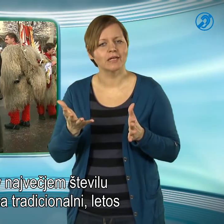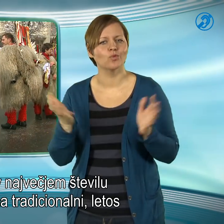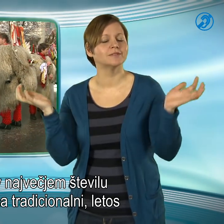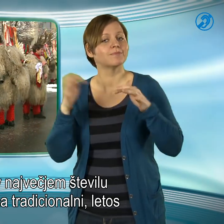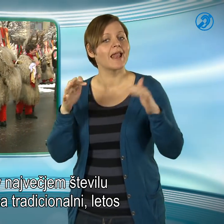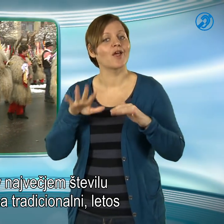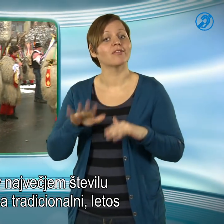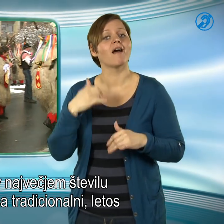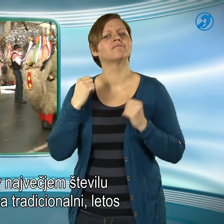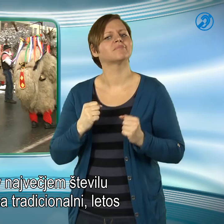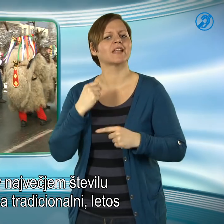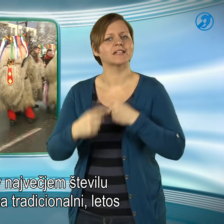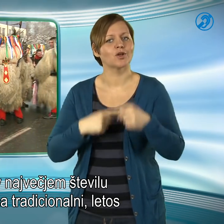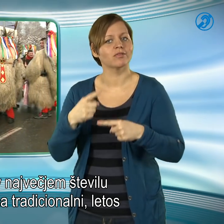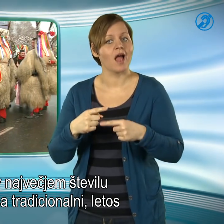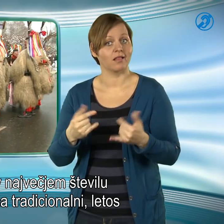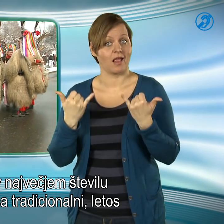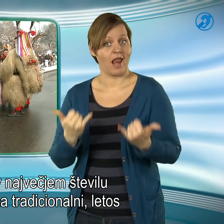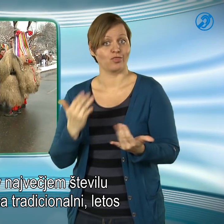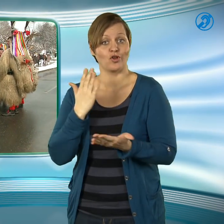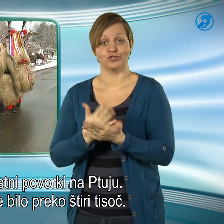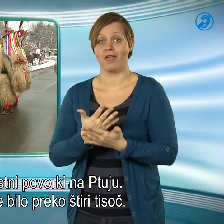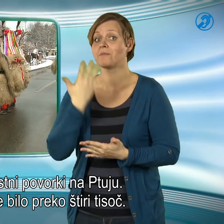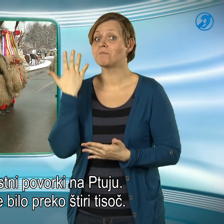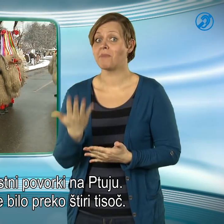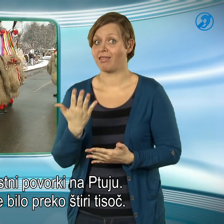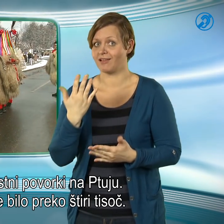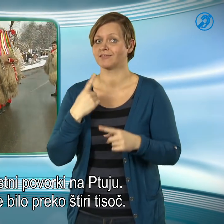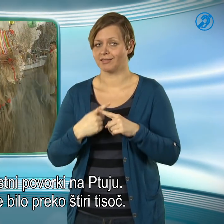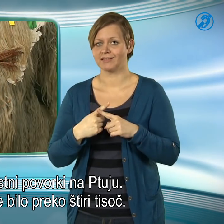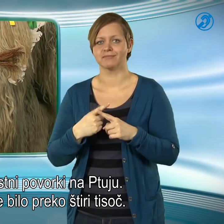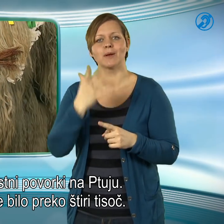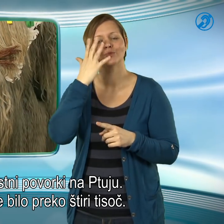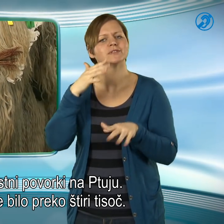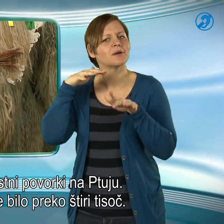zberejo na tradicionalni, letos že 50. pustni povorki na Ptuju.